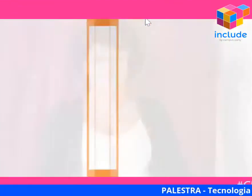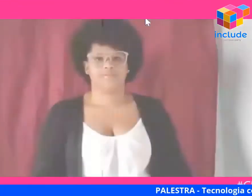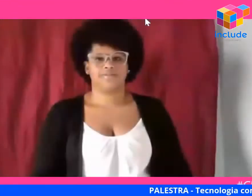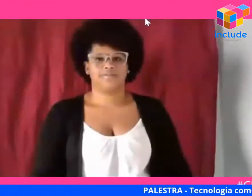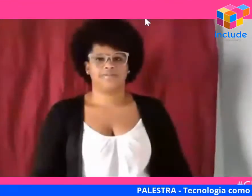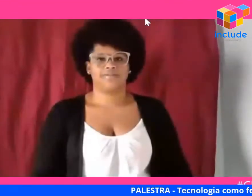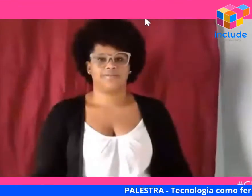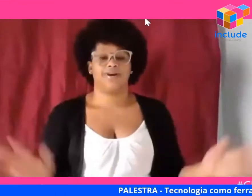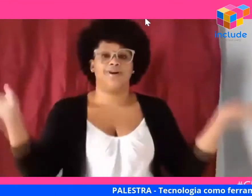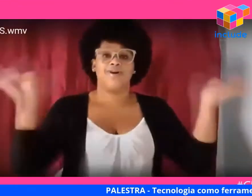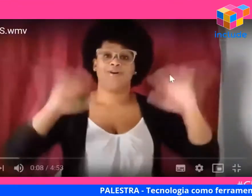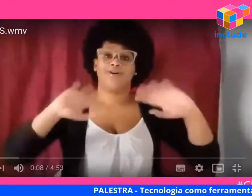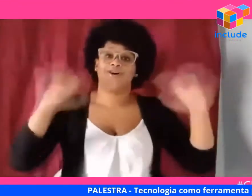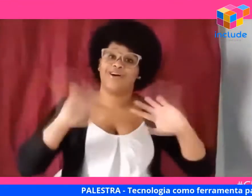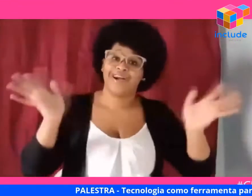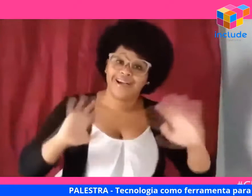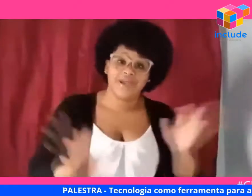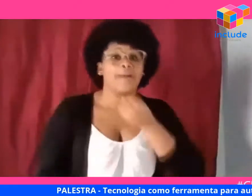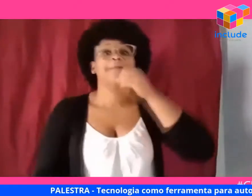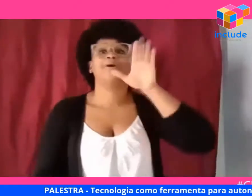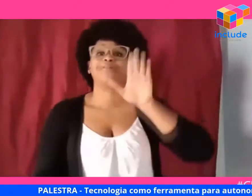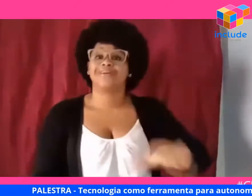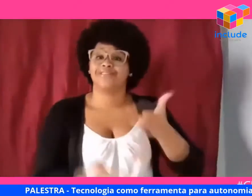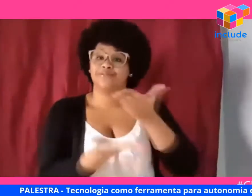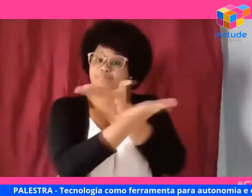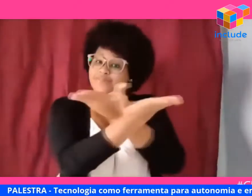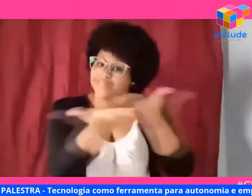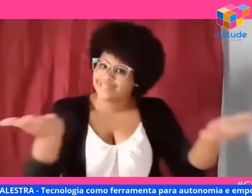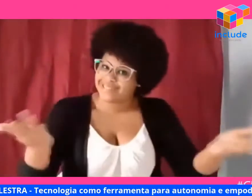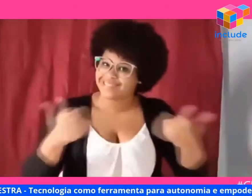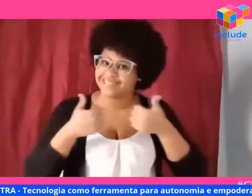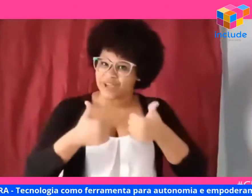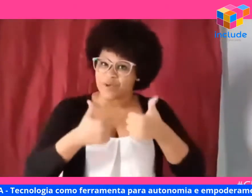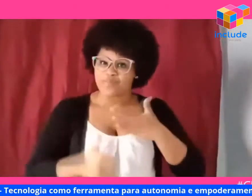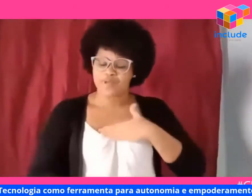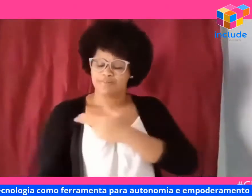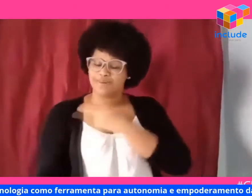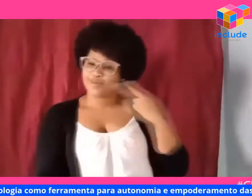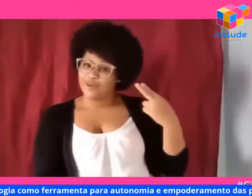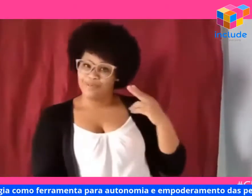Pronto, vai soltar o vídeo, né? Vamos lá.